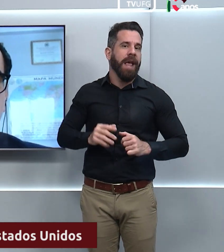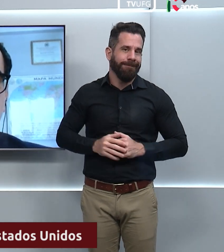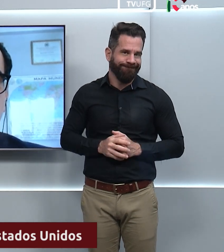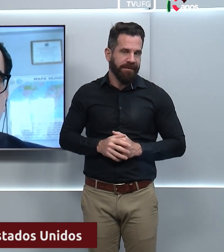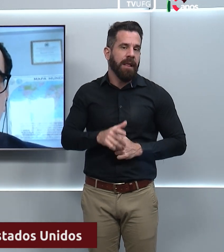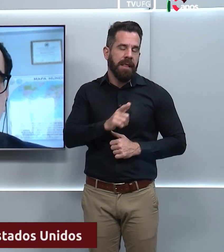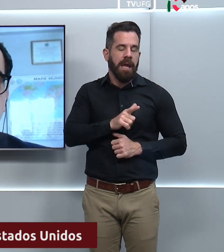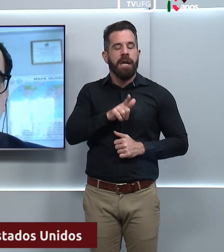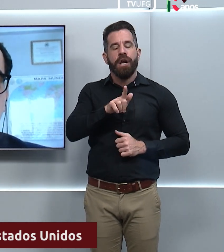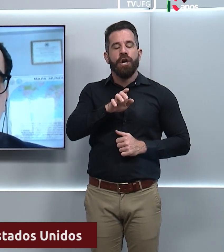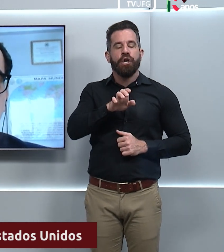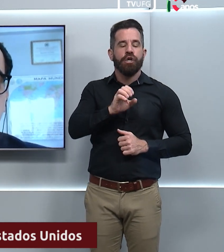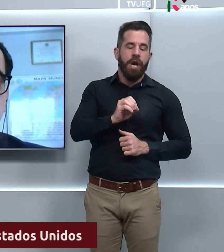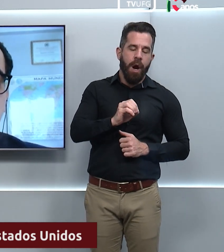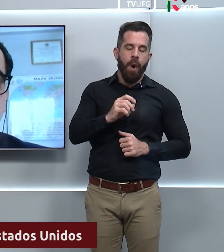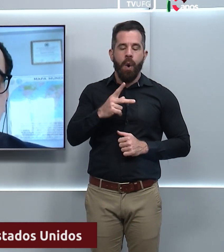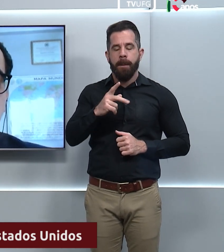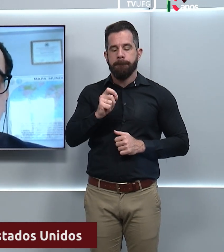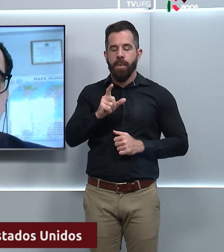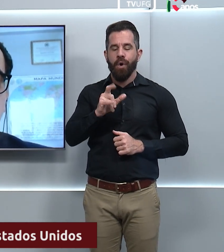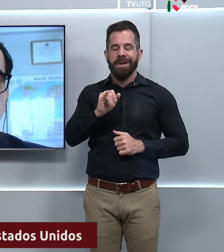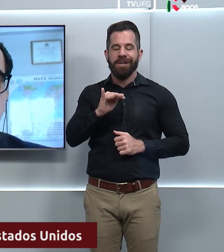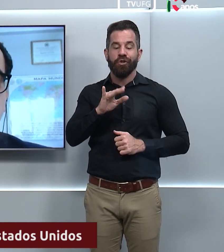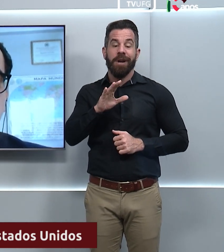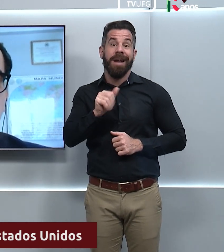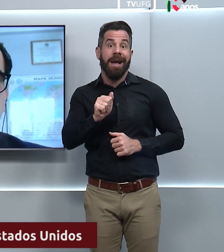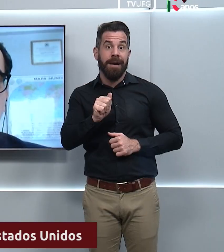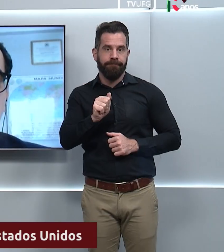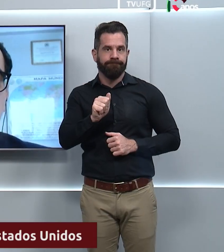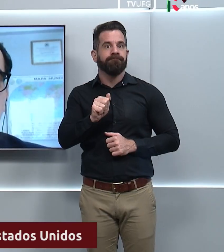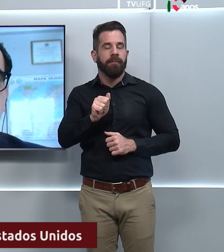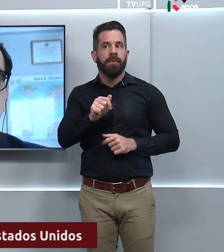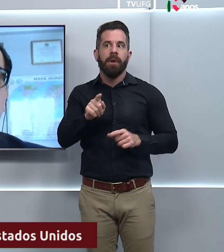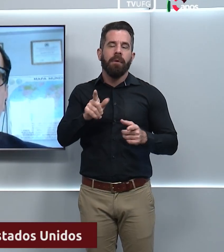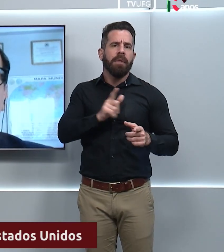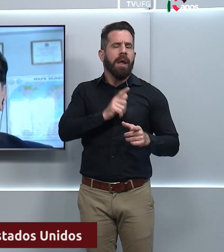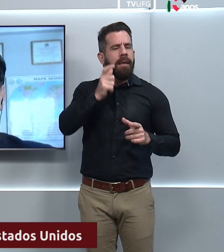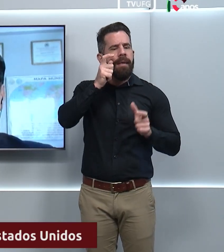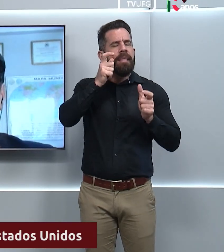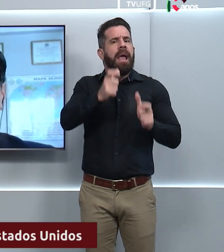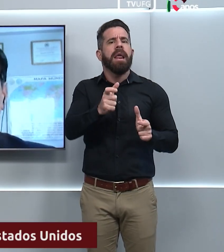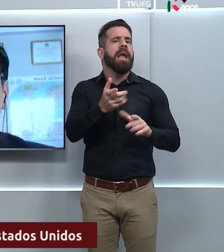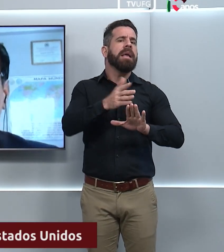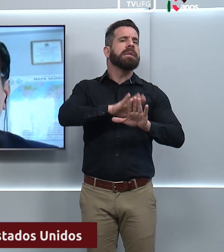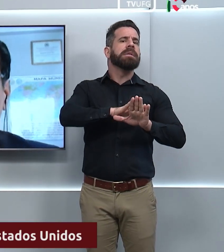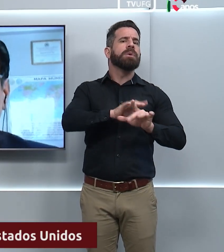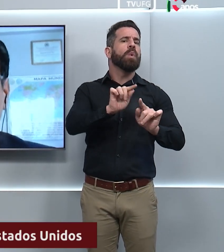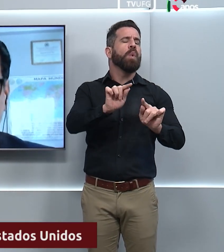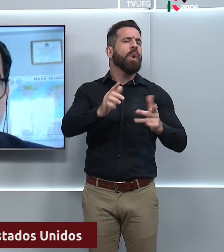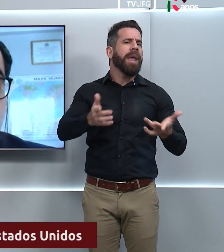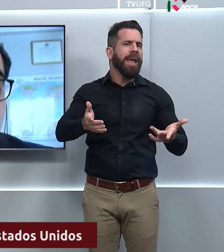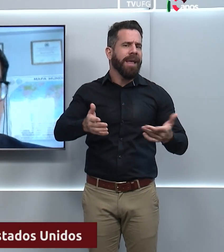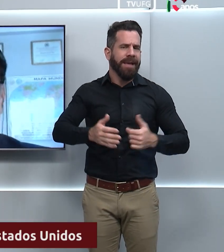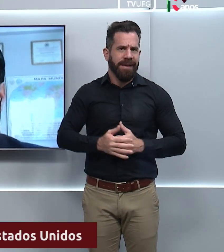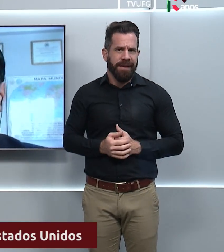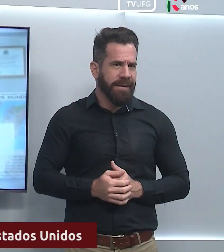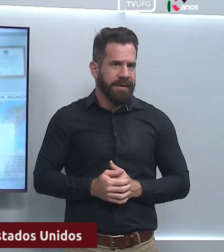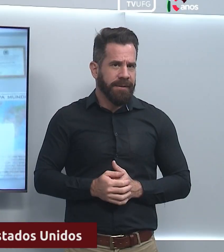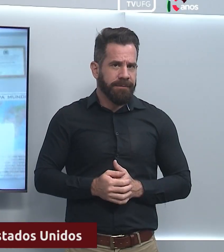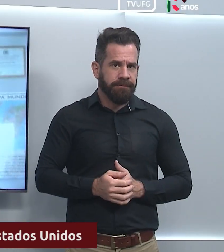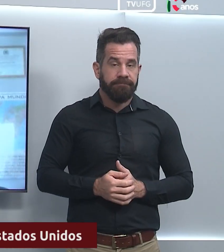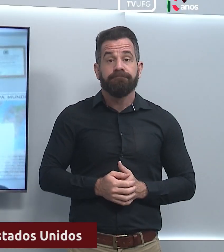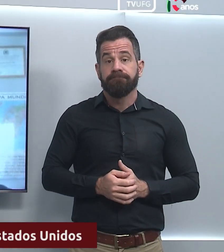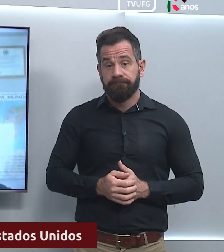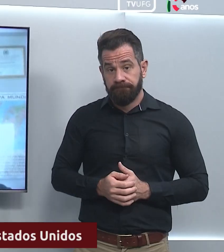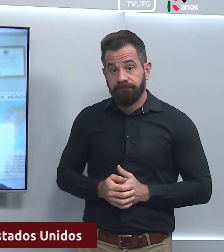como a comunidade internacional tem observado essas tensões. Acho que o primeiro aspecto é que a